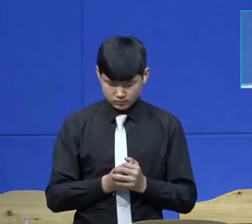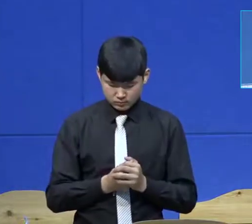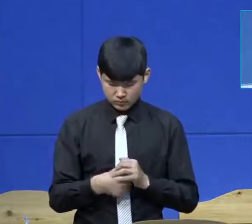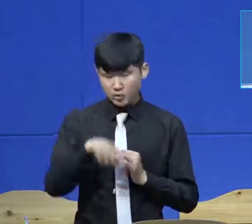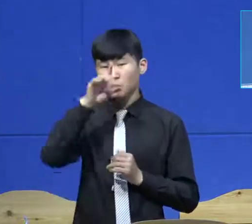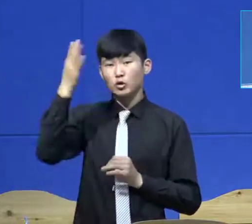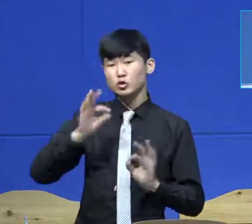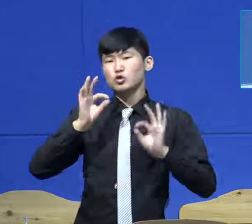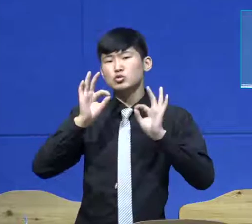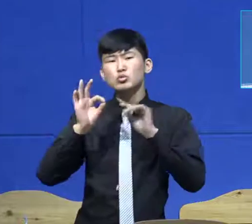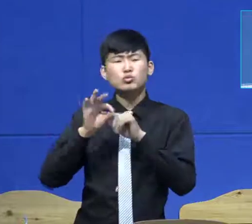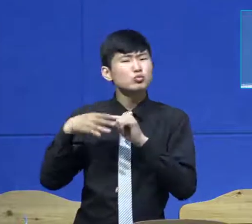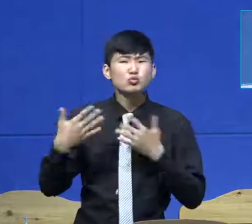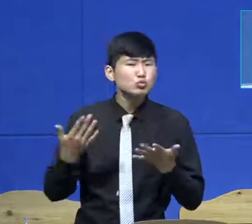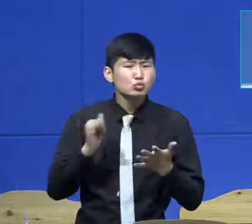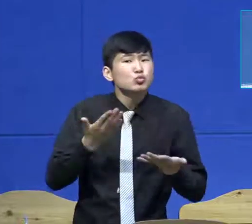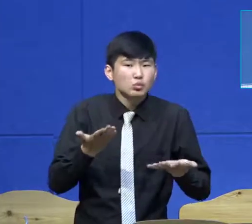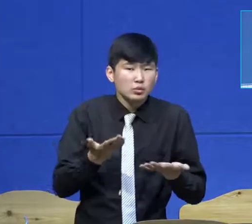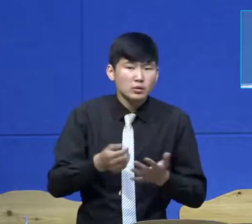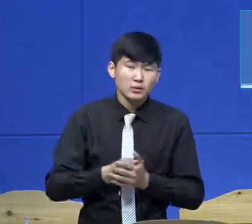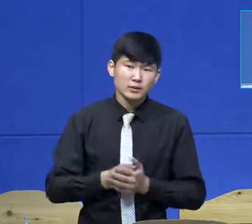Бурхны зүйт байдал гэж юу вэ?